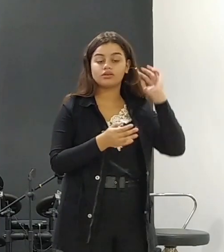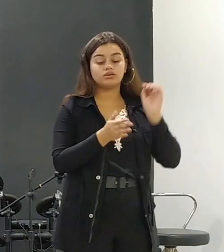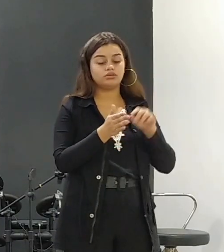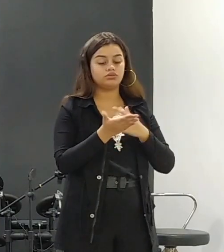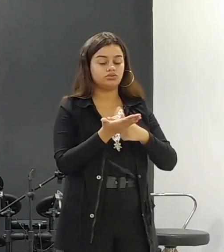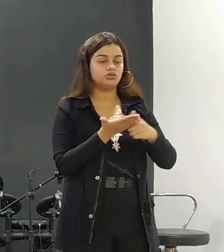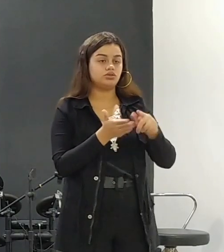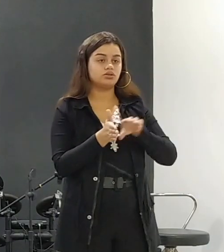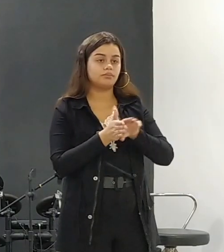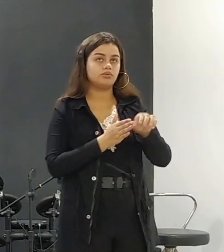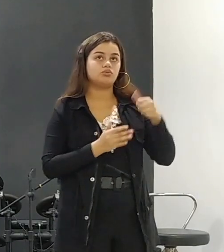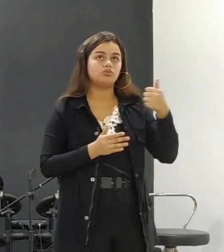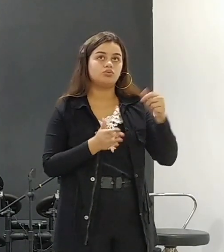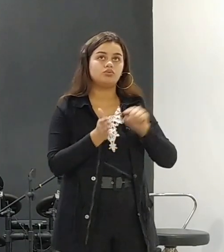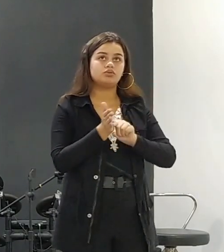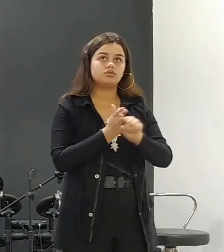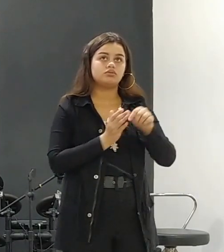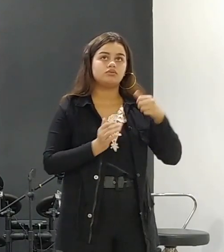Gênesis 1, 27,